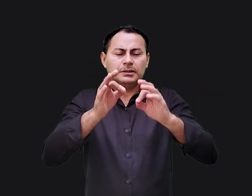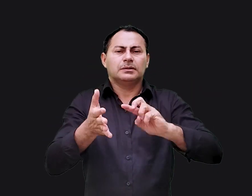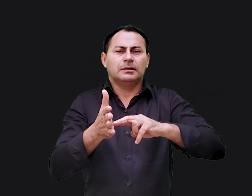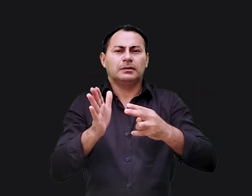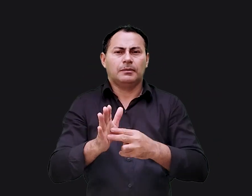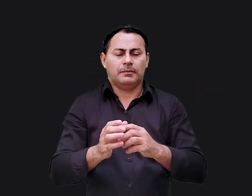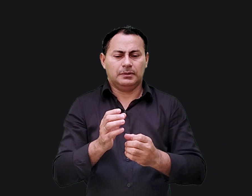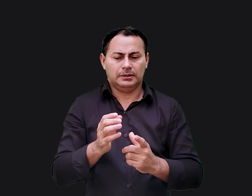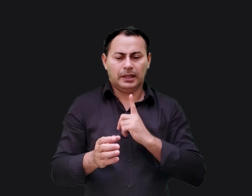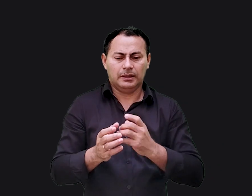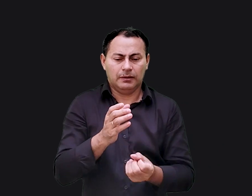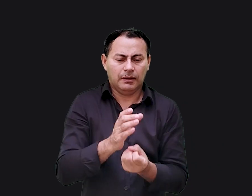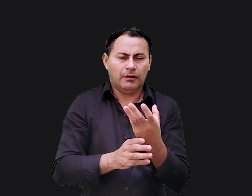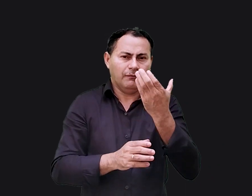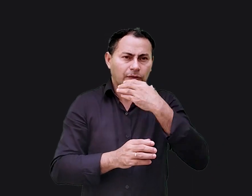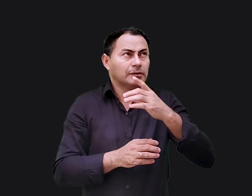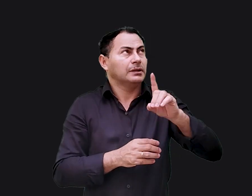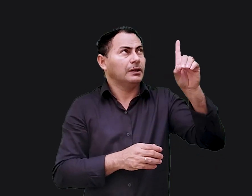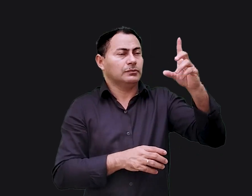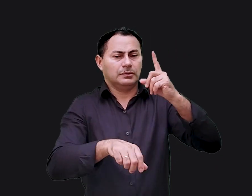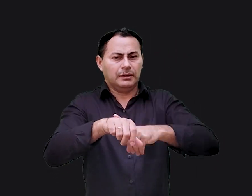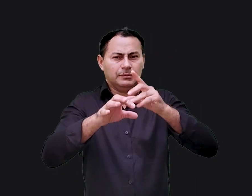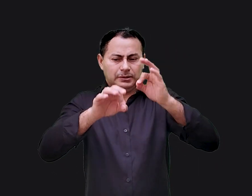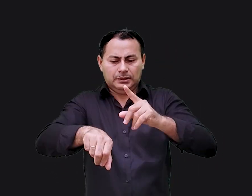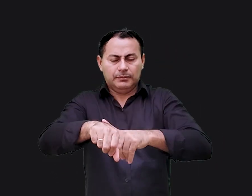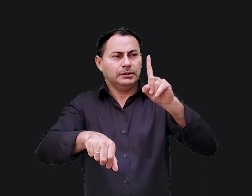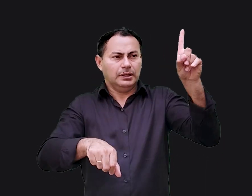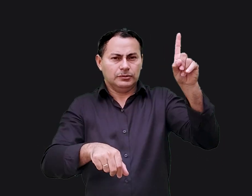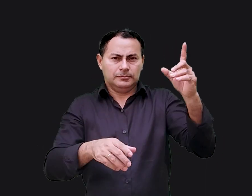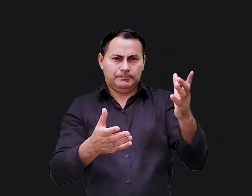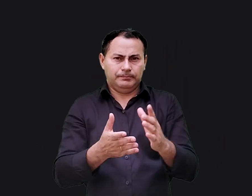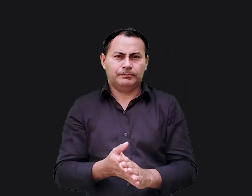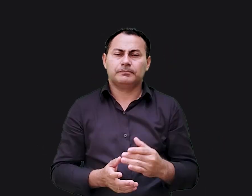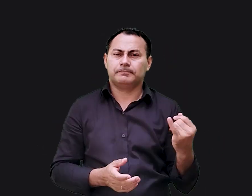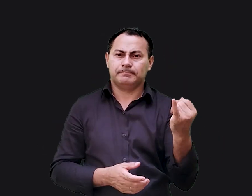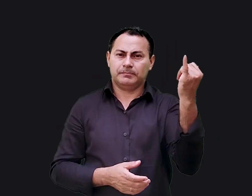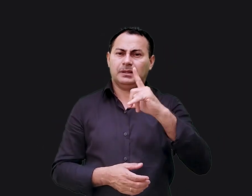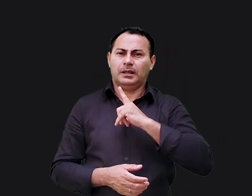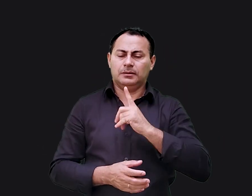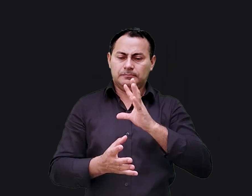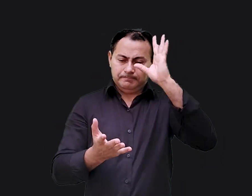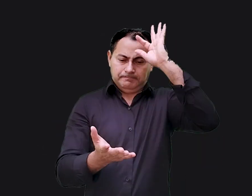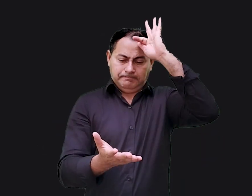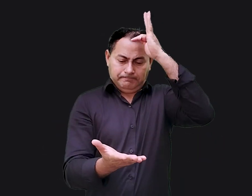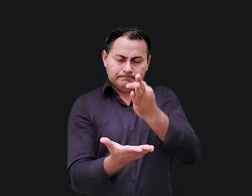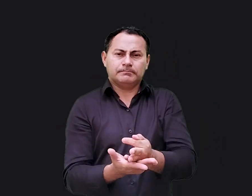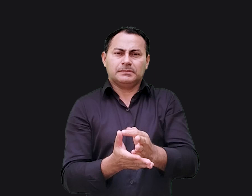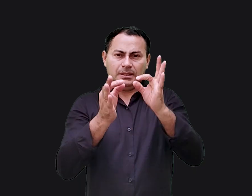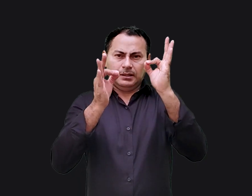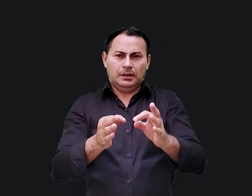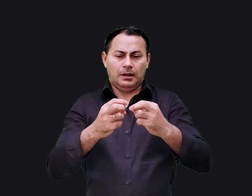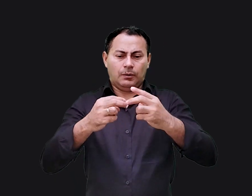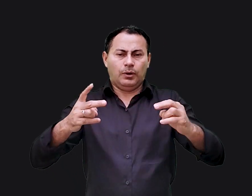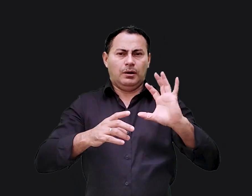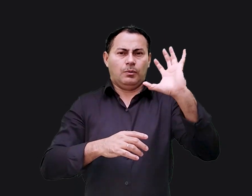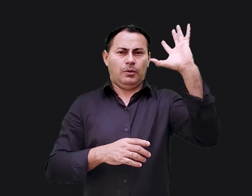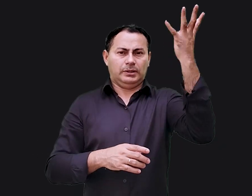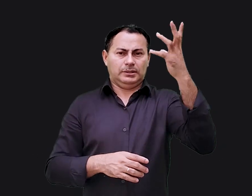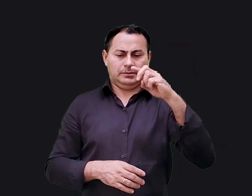certo", o que significa que produz frutos de Deus no tempo de Deus. É importante que tenhamos convicção de que as coisas que